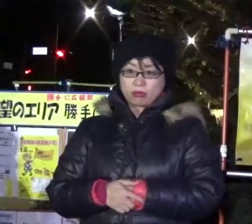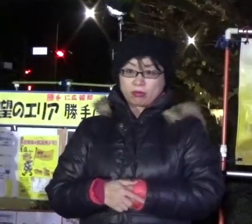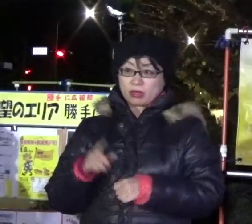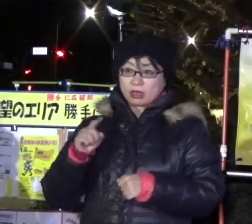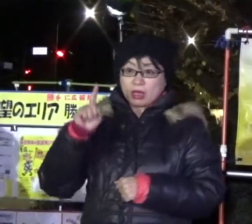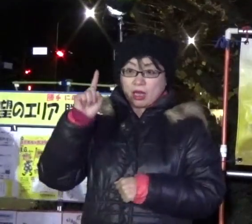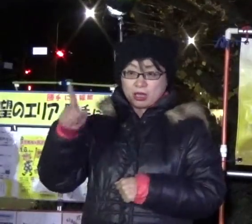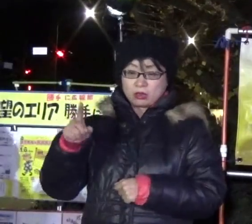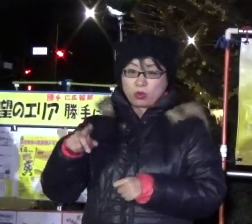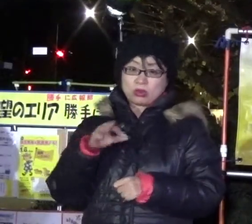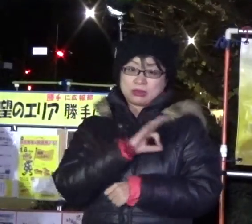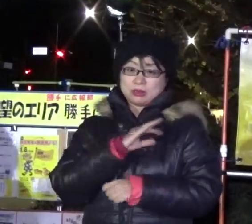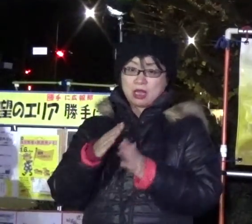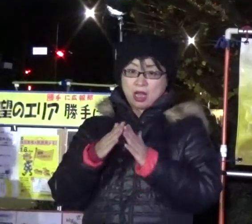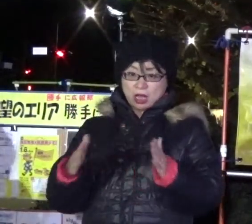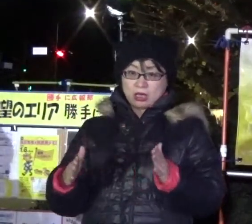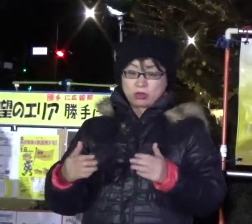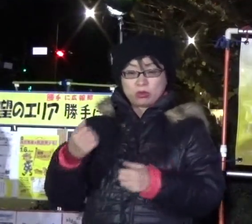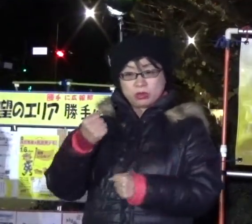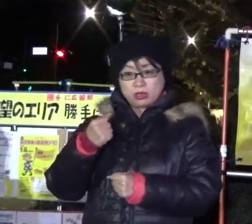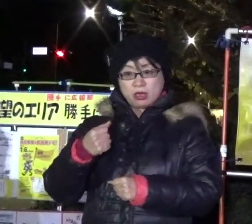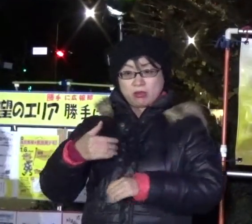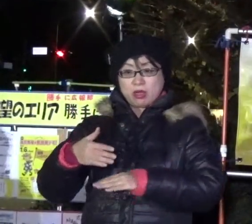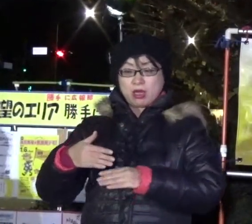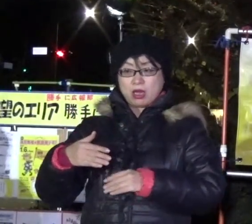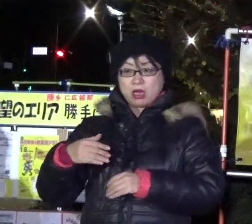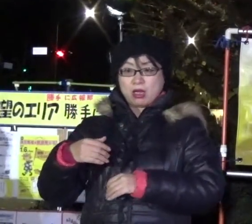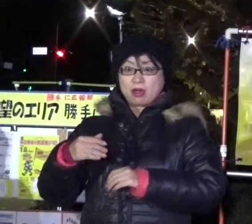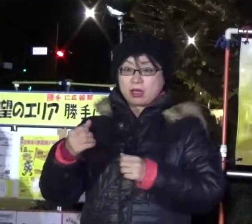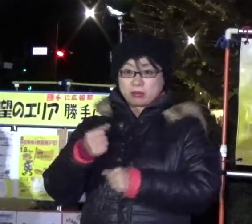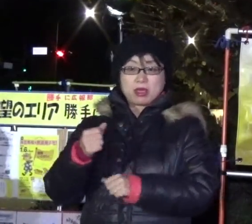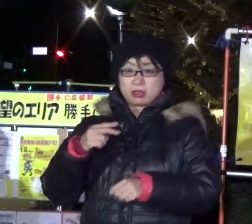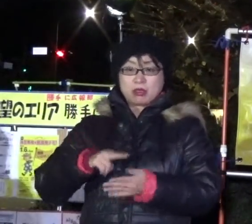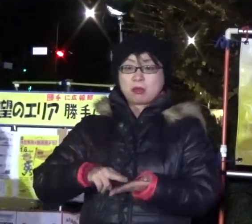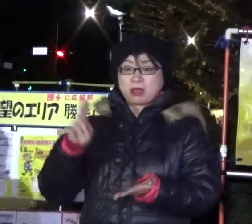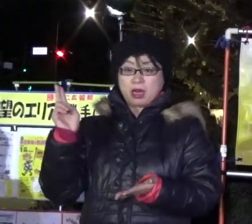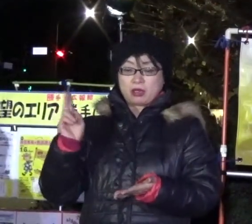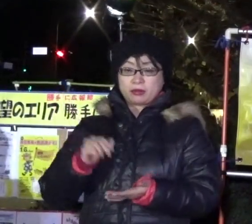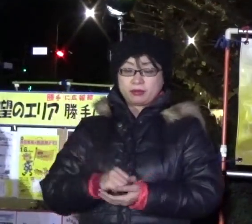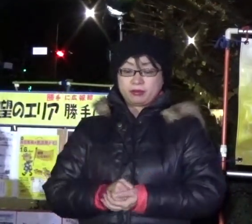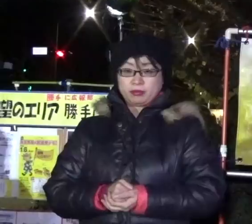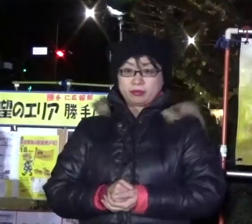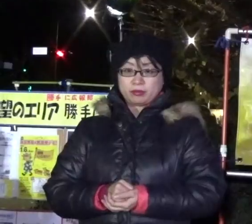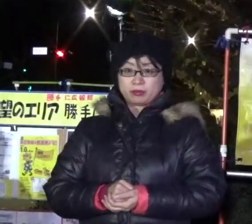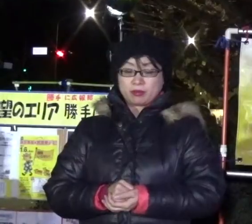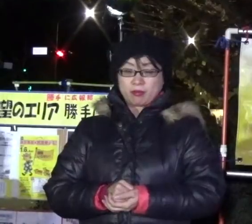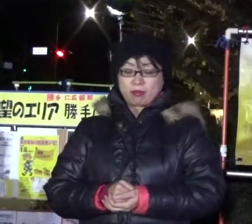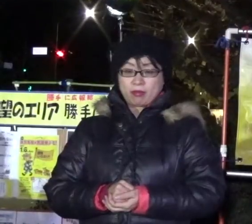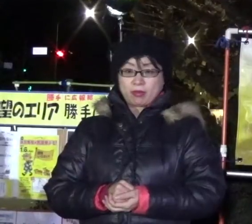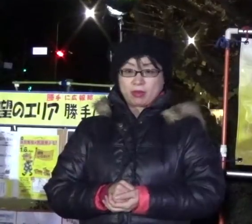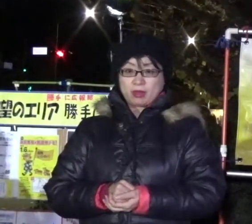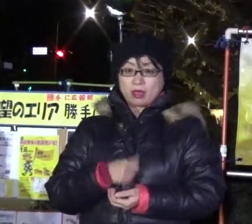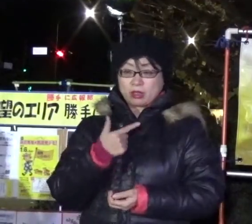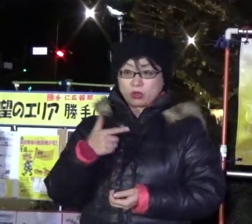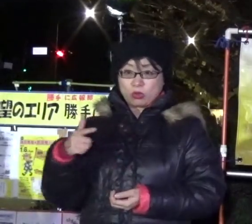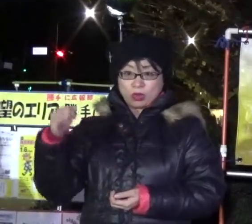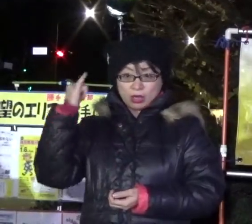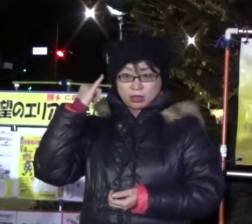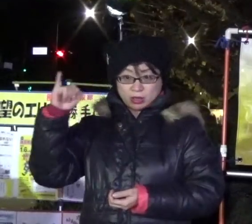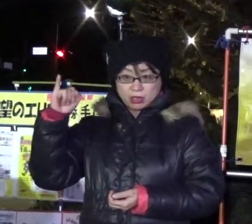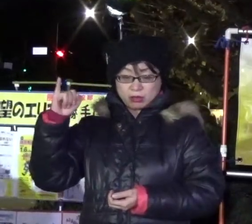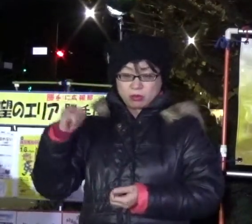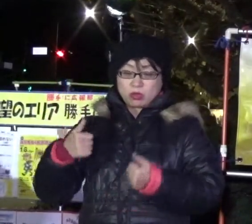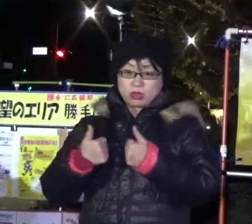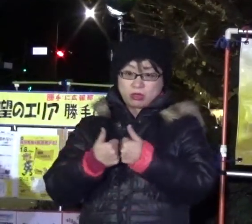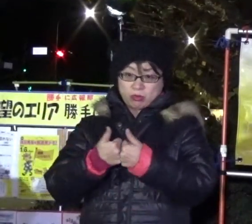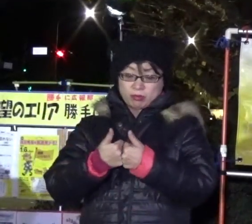回の小委員会の会合日程は未定ですけども、さらに公聴会で指摘された論点意見に基づいて議論